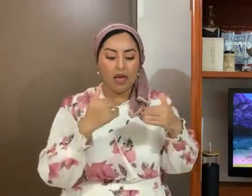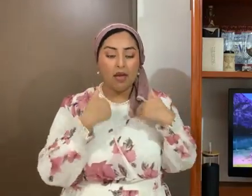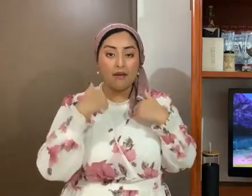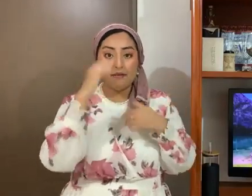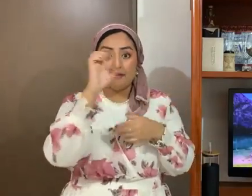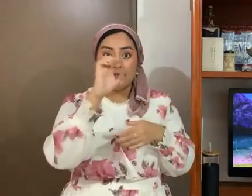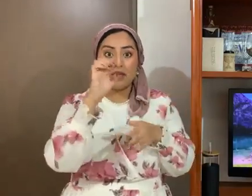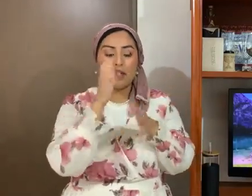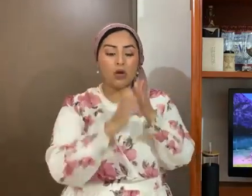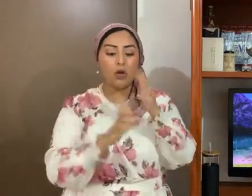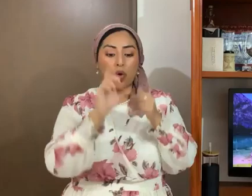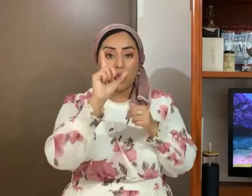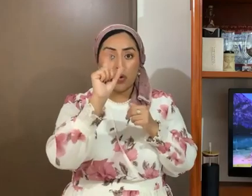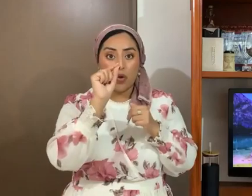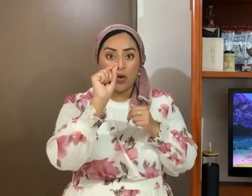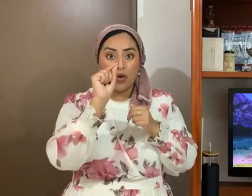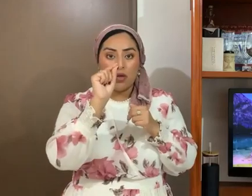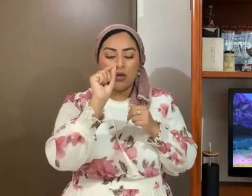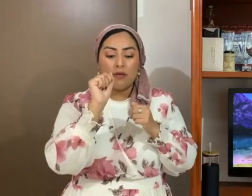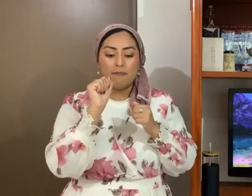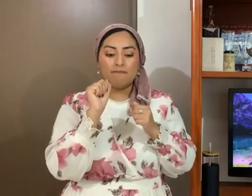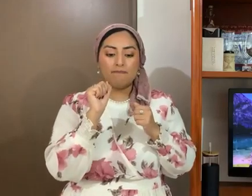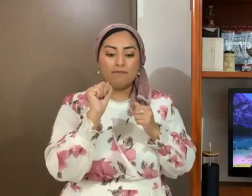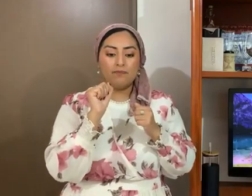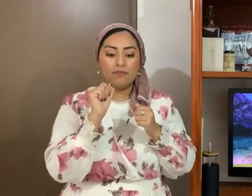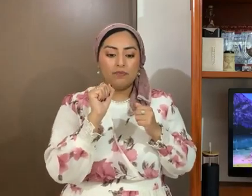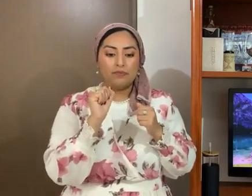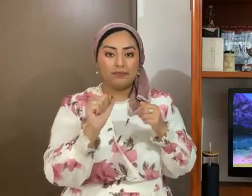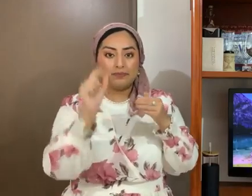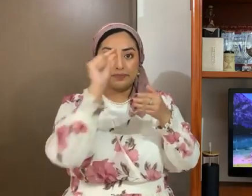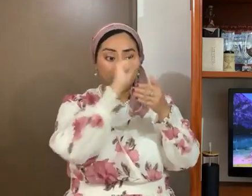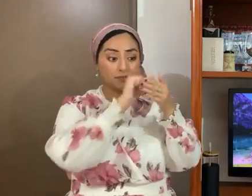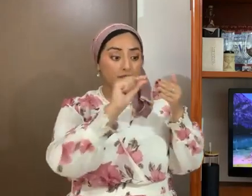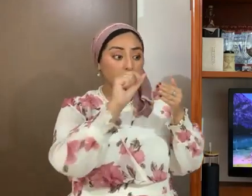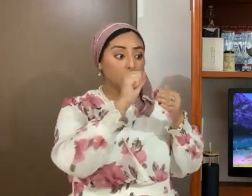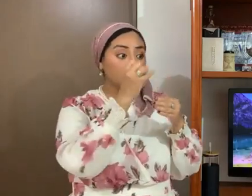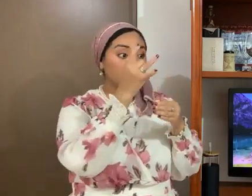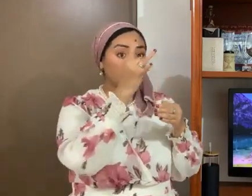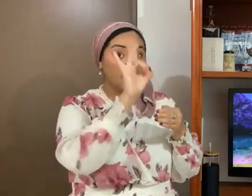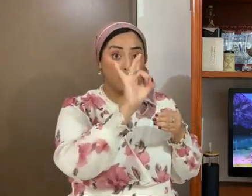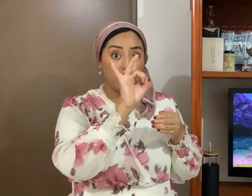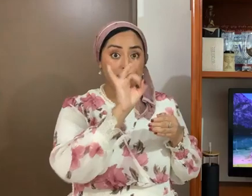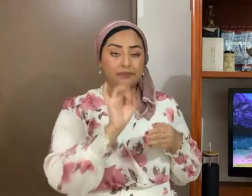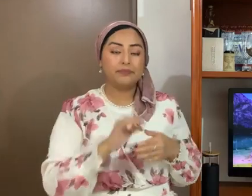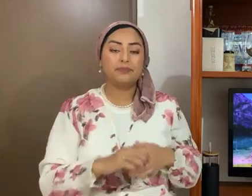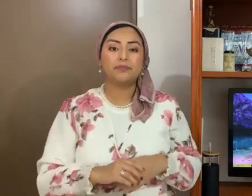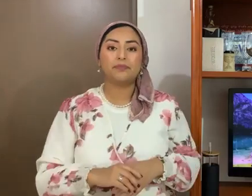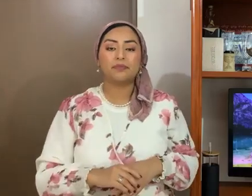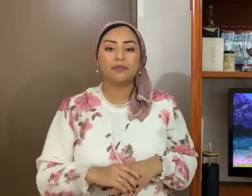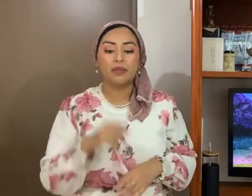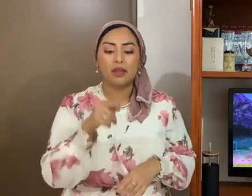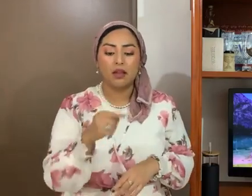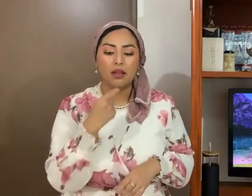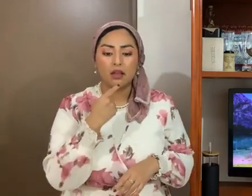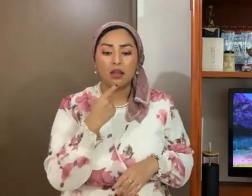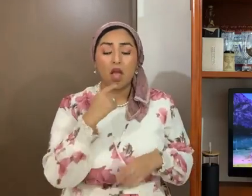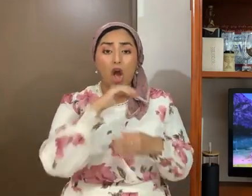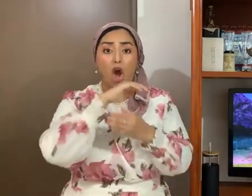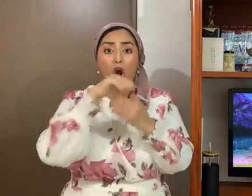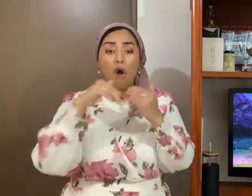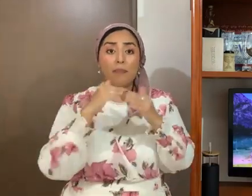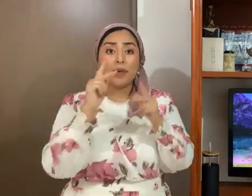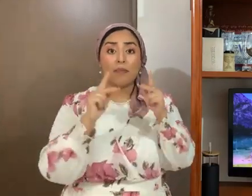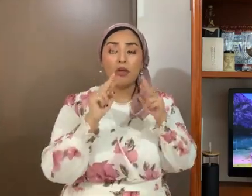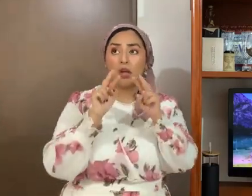en Éxodo 20, en el verso 18. Éxodo 20, en el verso 18, dice, todo el